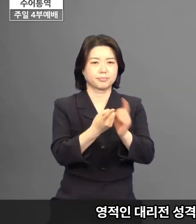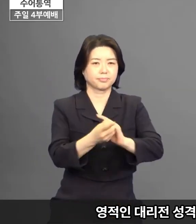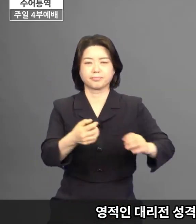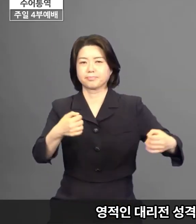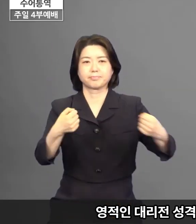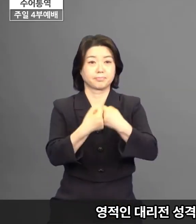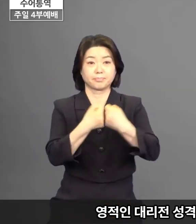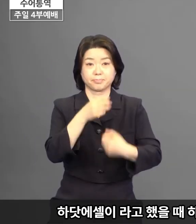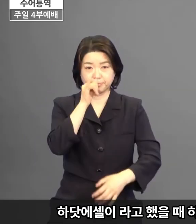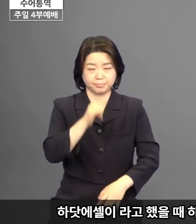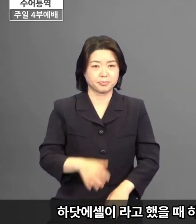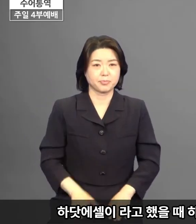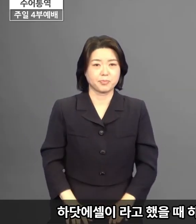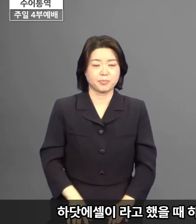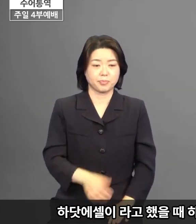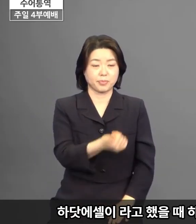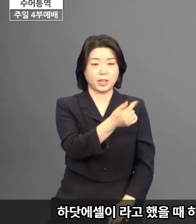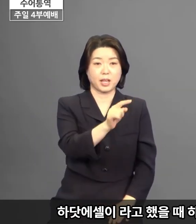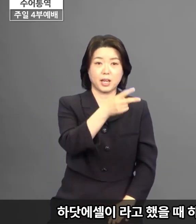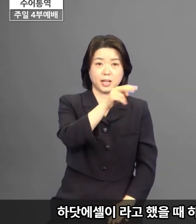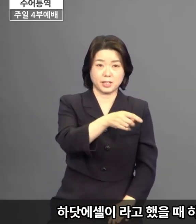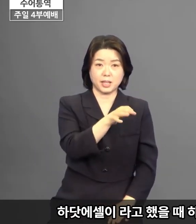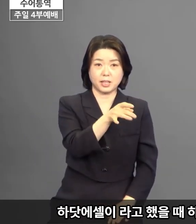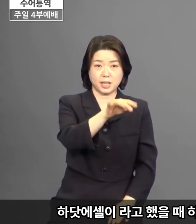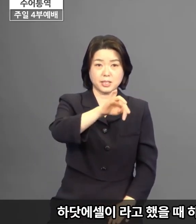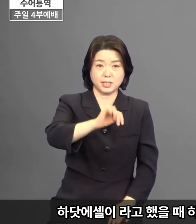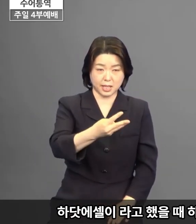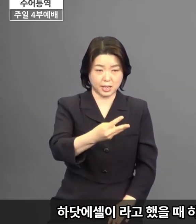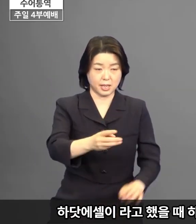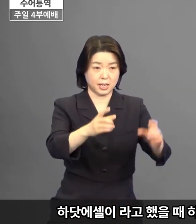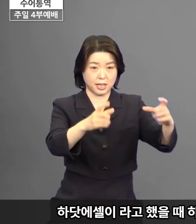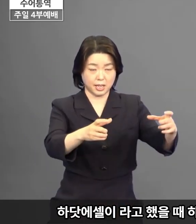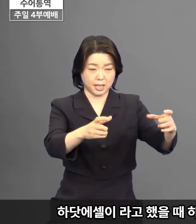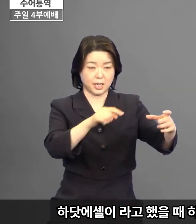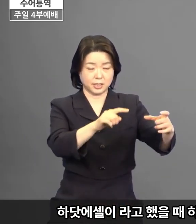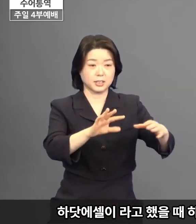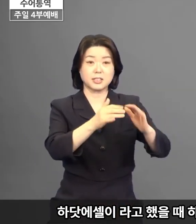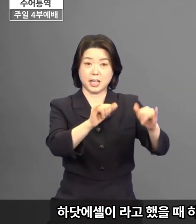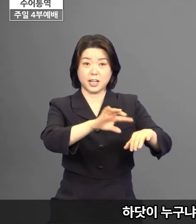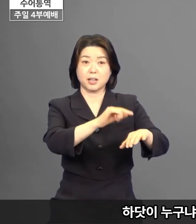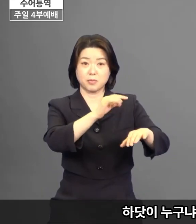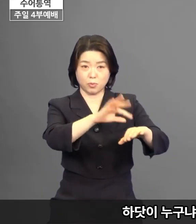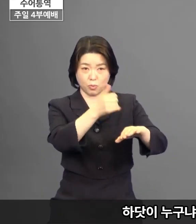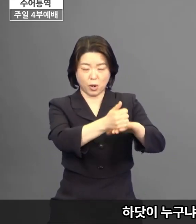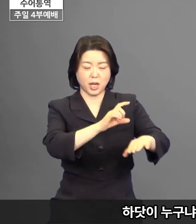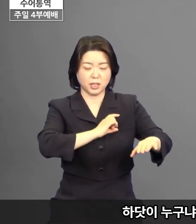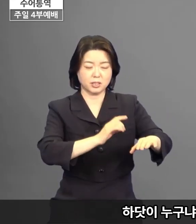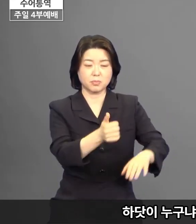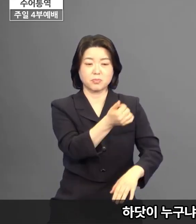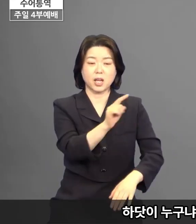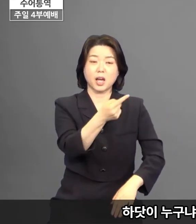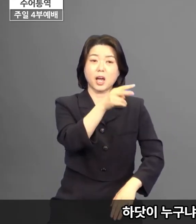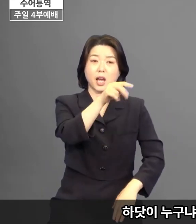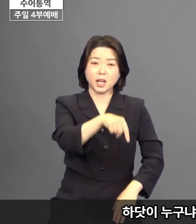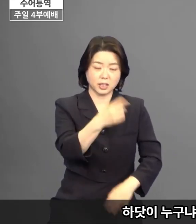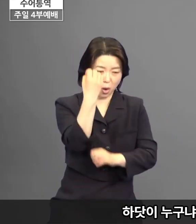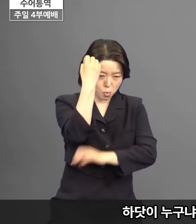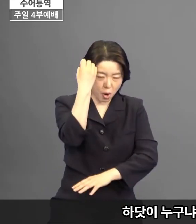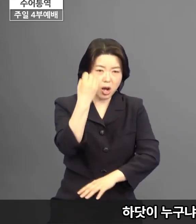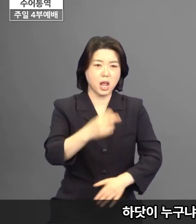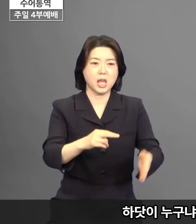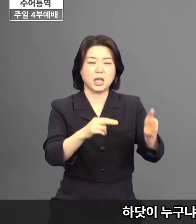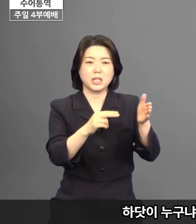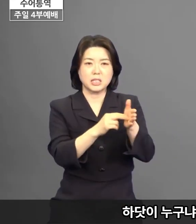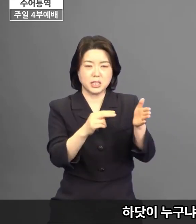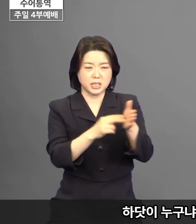전쟁이었습니다. 자, 하닷 에셀이라고 했을 때 하닷 에셀 이름입니다. 사람 이름인데 하닷이 누구냐면